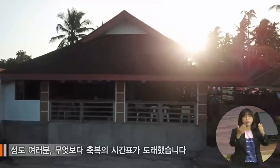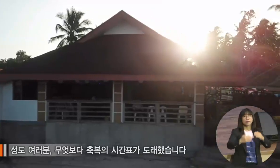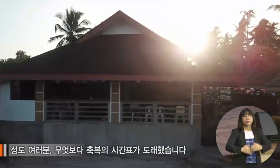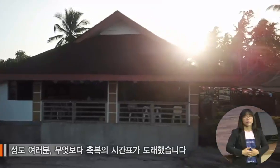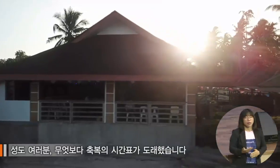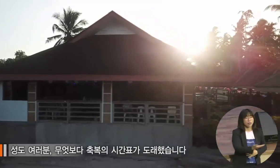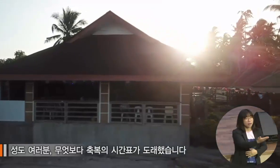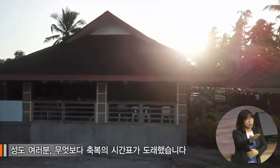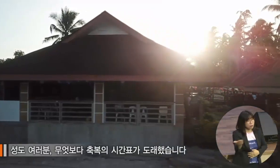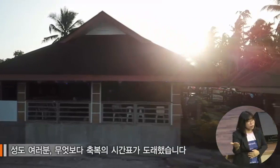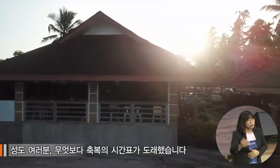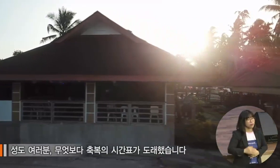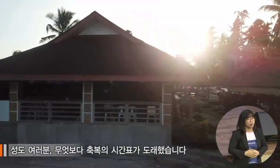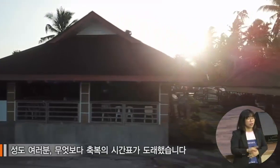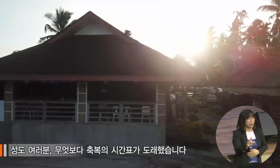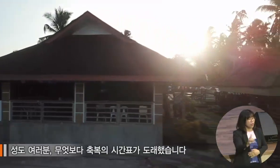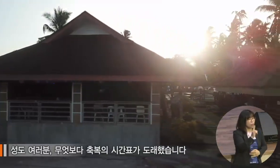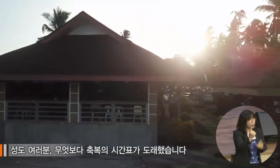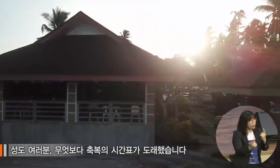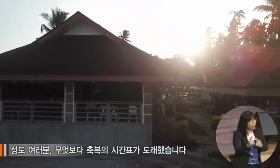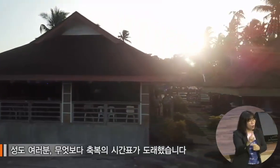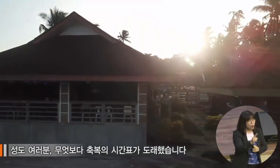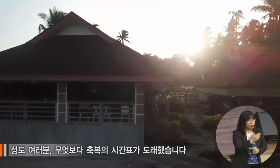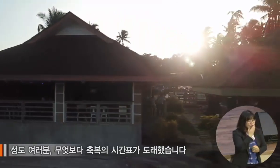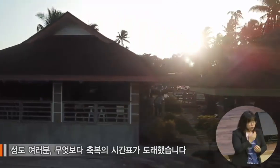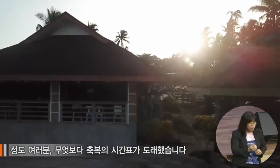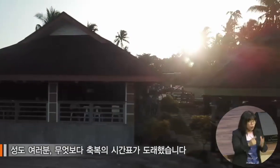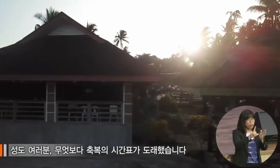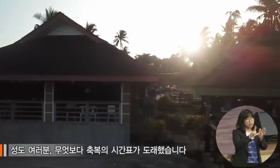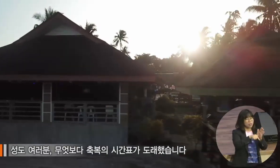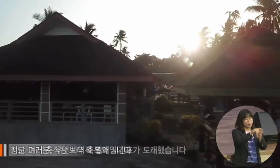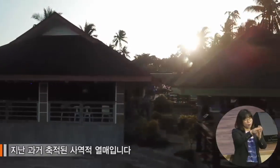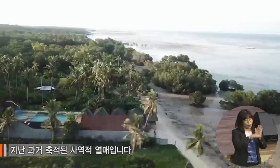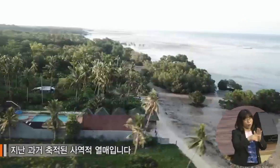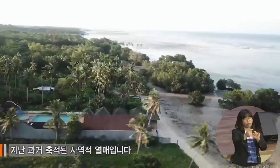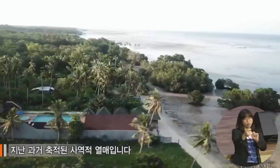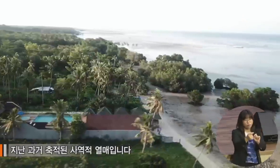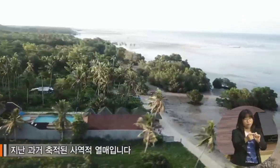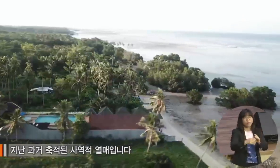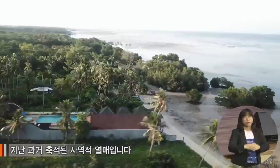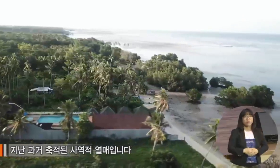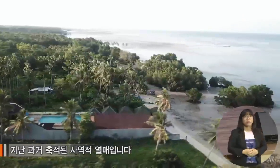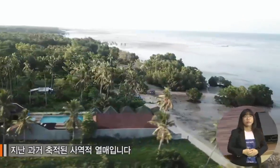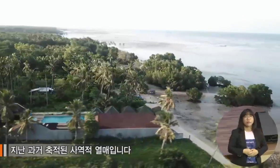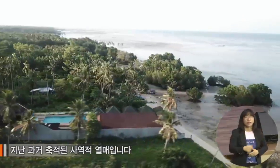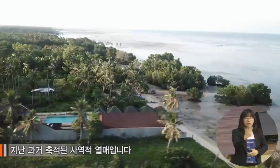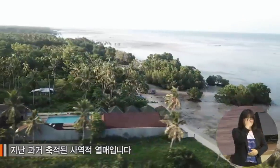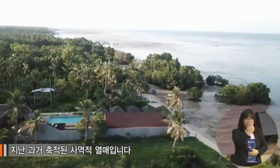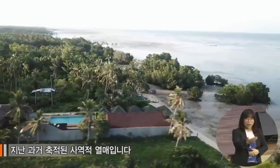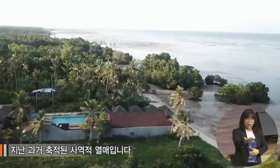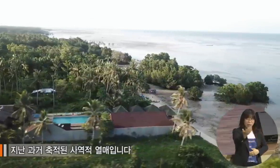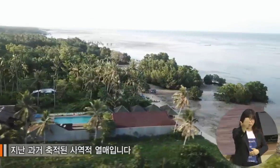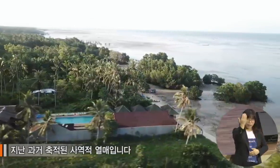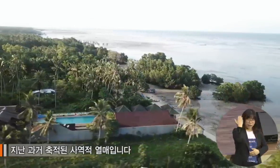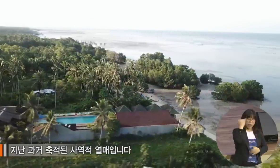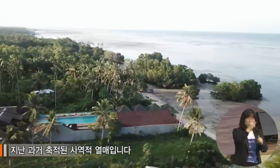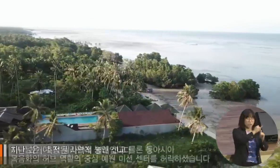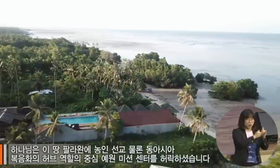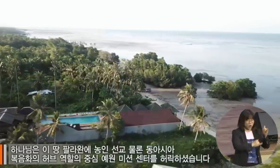성도 여러분, 무엇보다 축복의 시간표가 도래했습니다. 지난 과거 축적된 사역의 열매입니다.